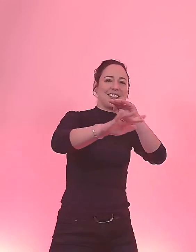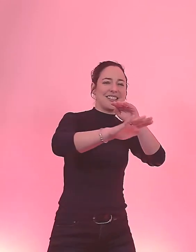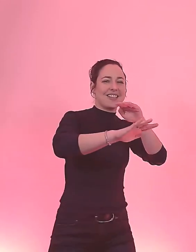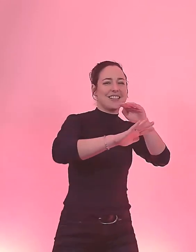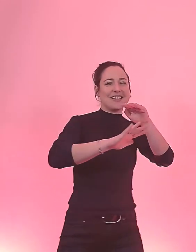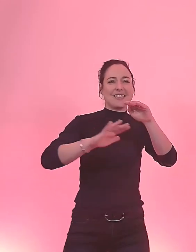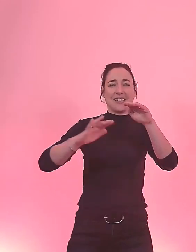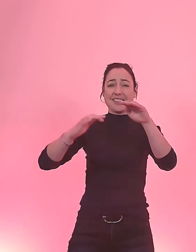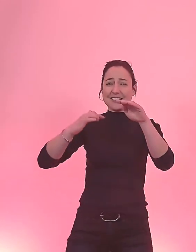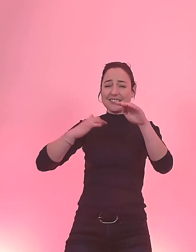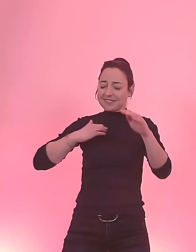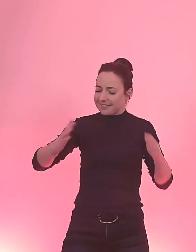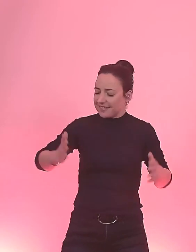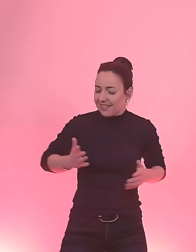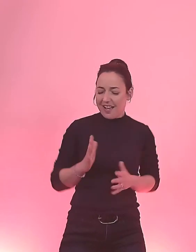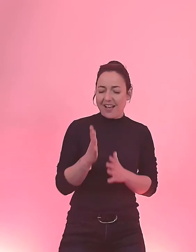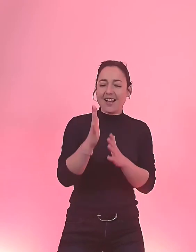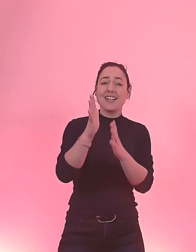nou